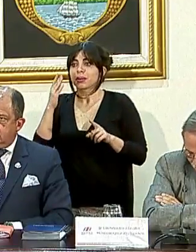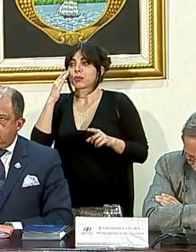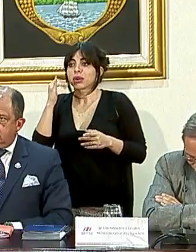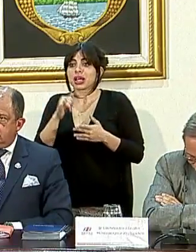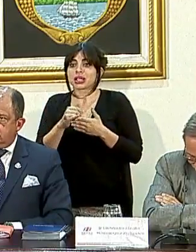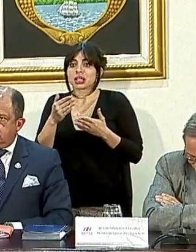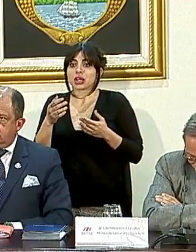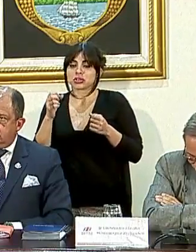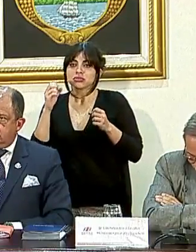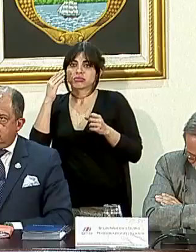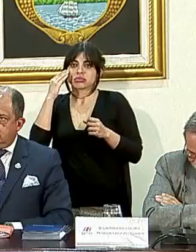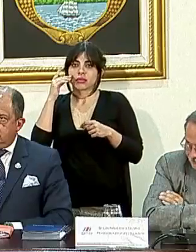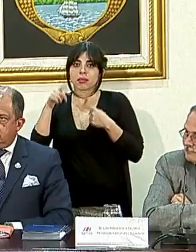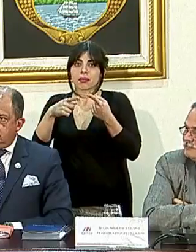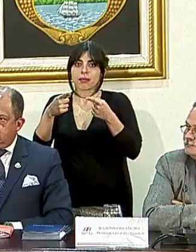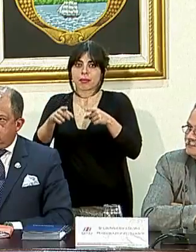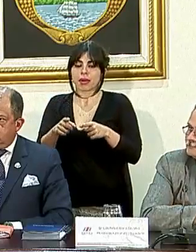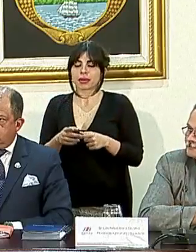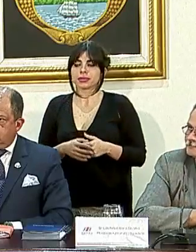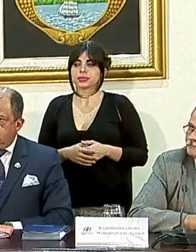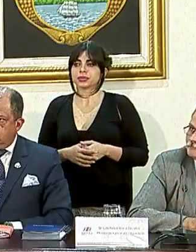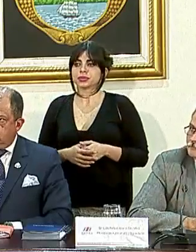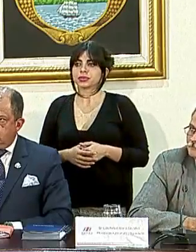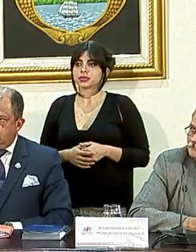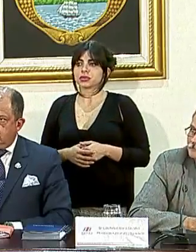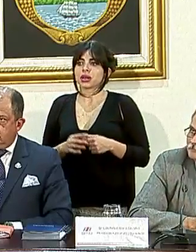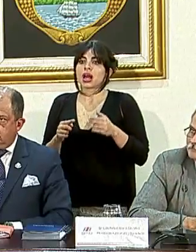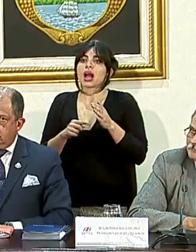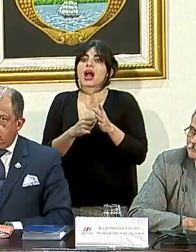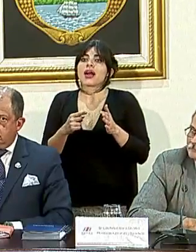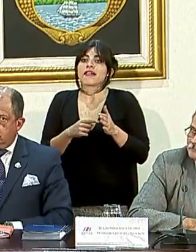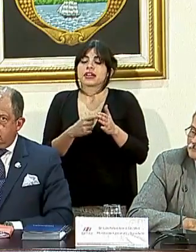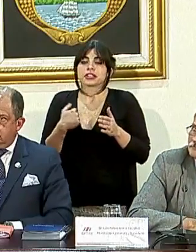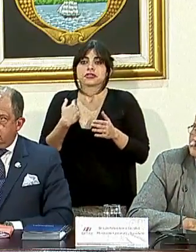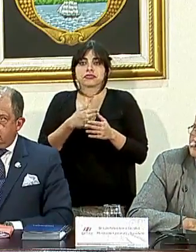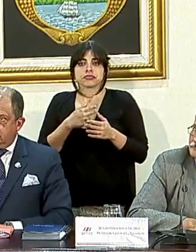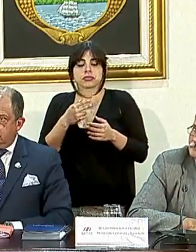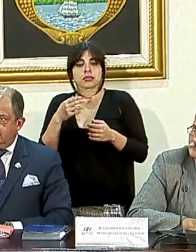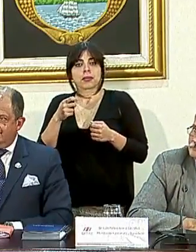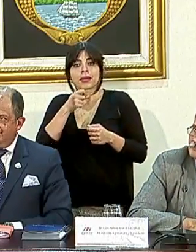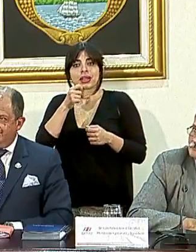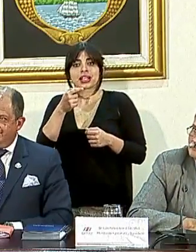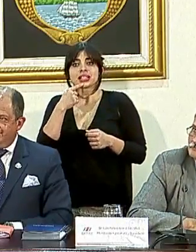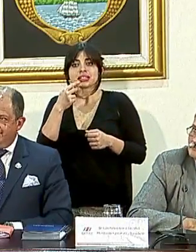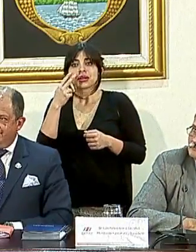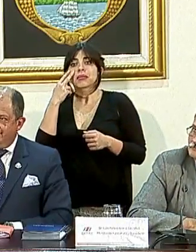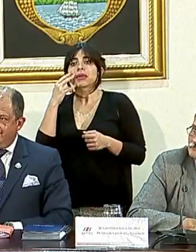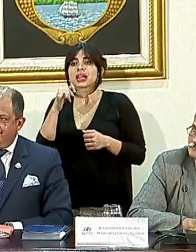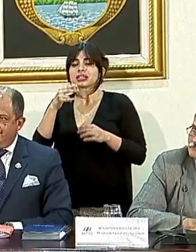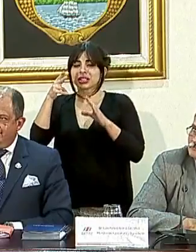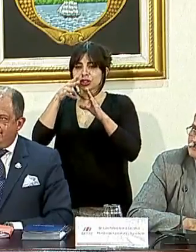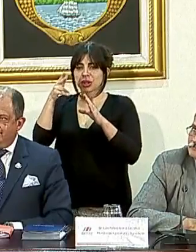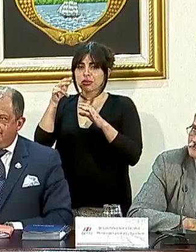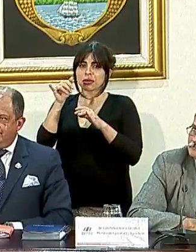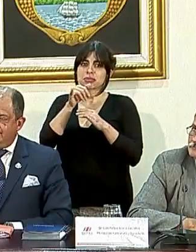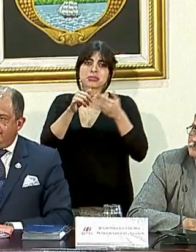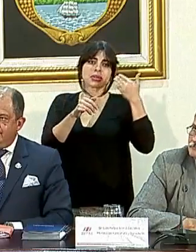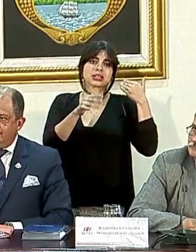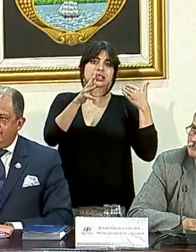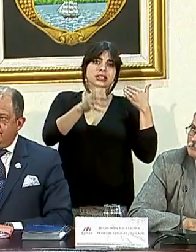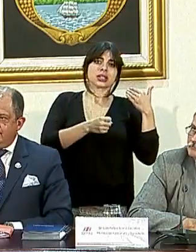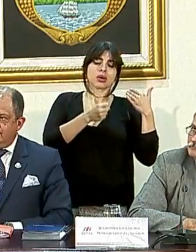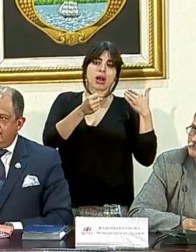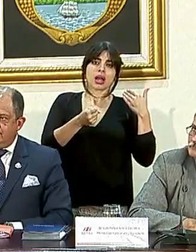estas cosas son predecibles. O sea, a veces simpatizamos nosotros los periodistas porque decimos, mira, estas tomas son las mismas de hace